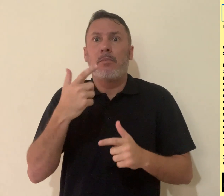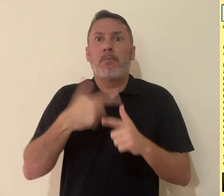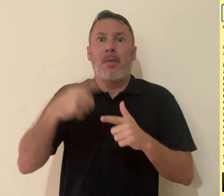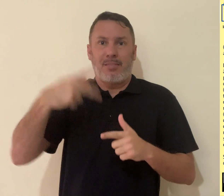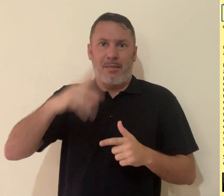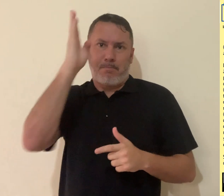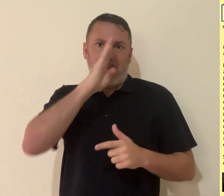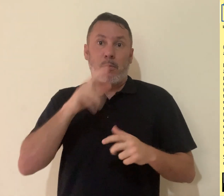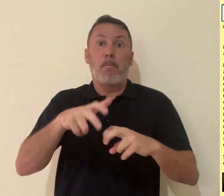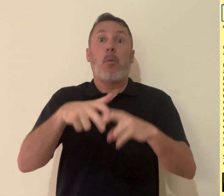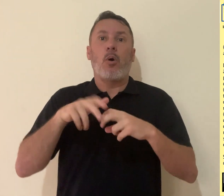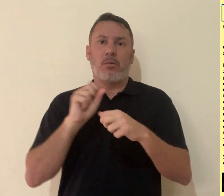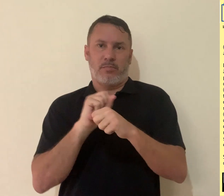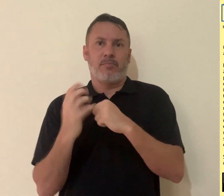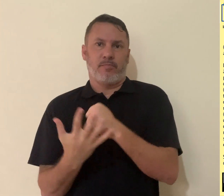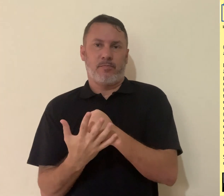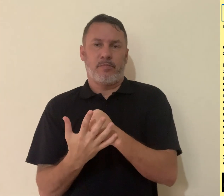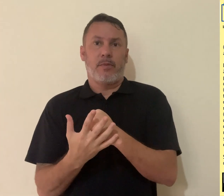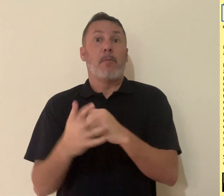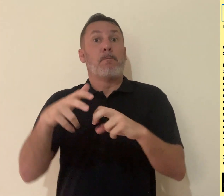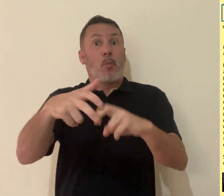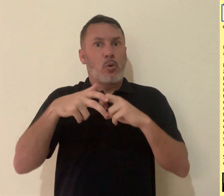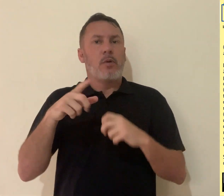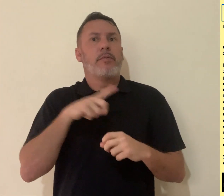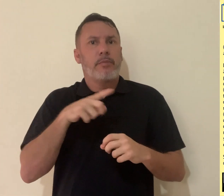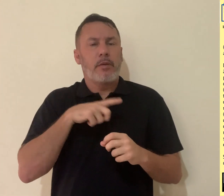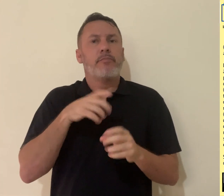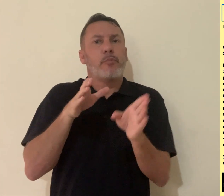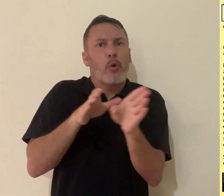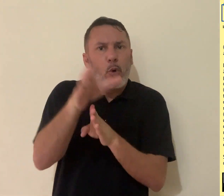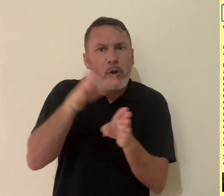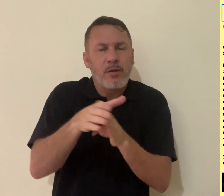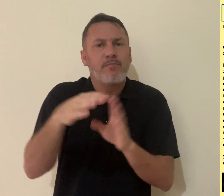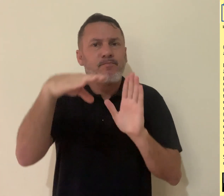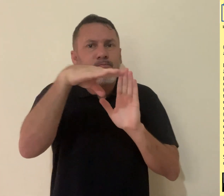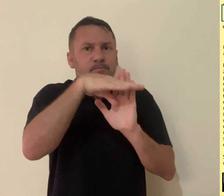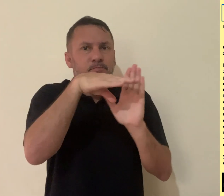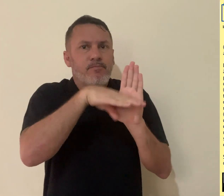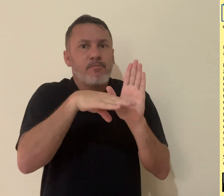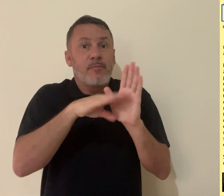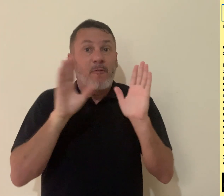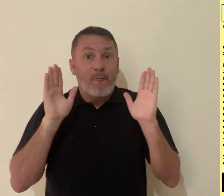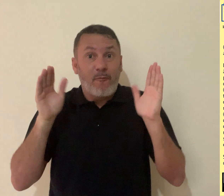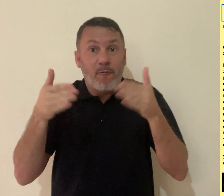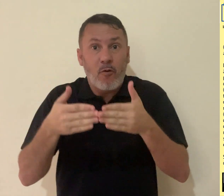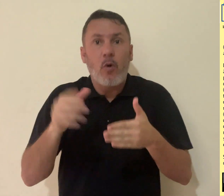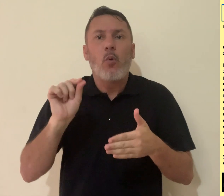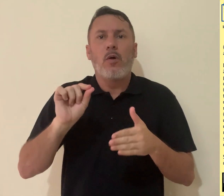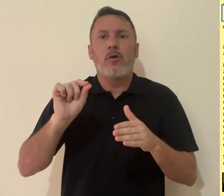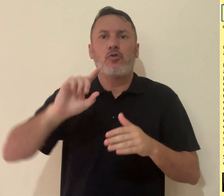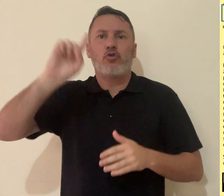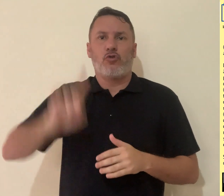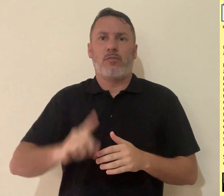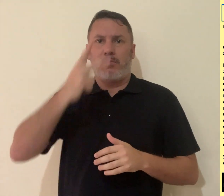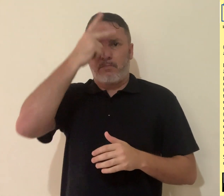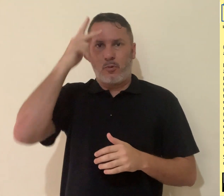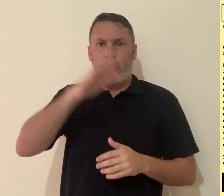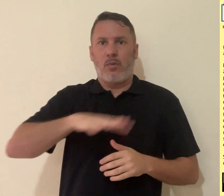causados pela pandemia o que indica a recomendação de medidas específicas para salvaguarda de seus direitos